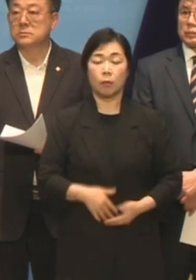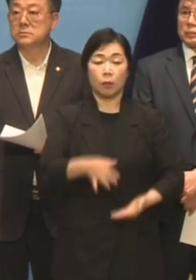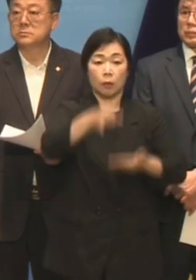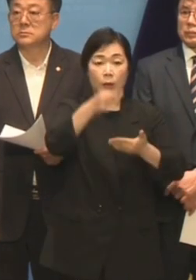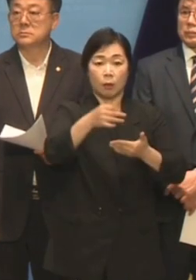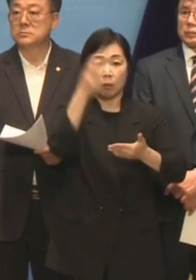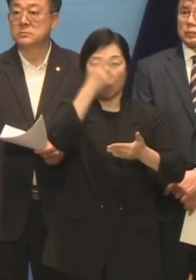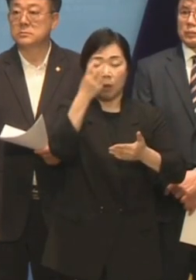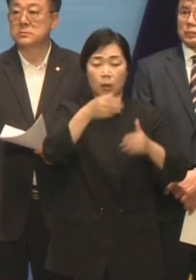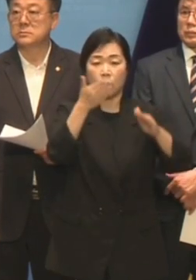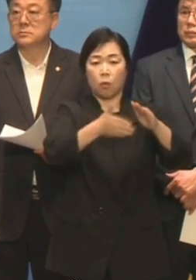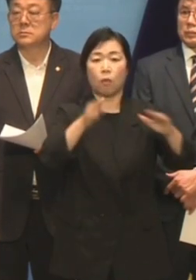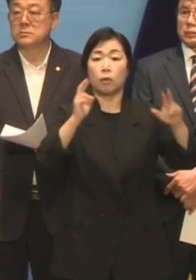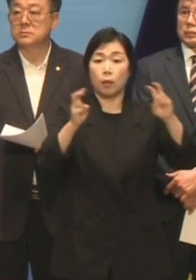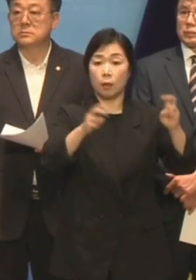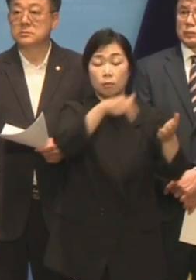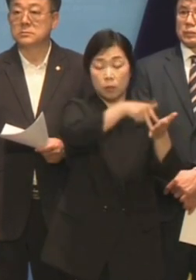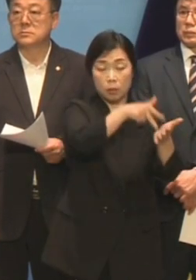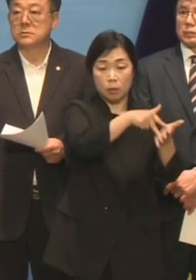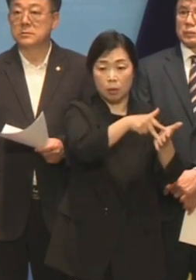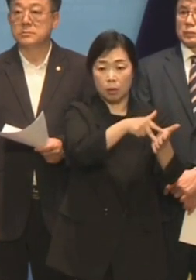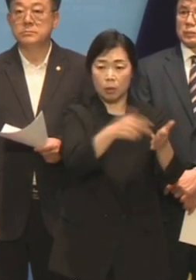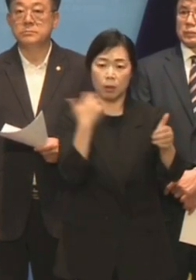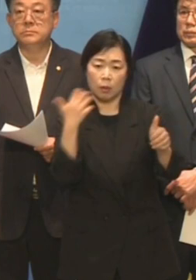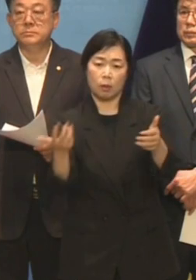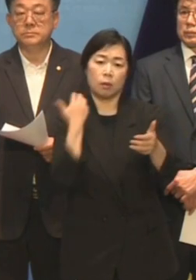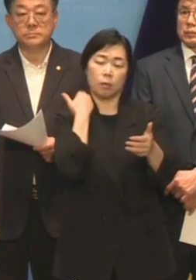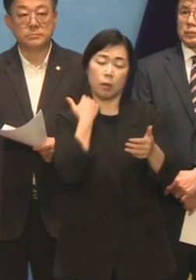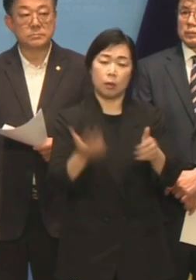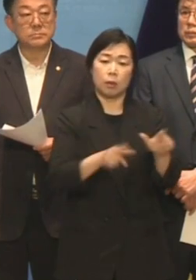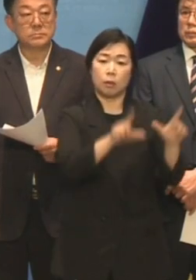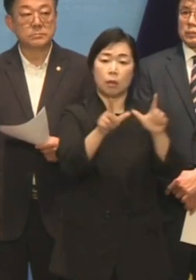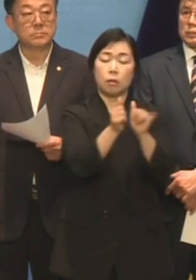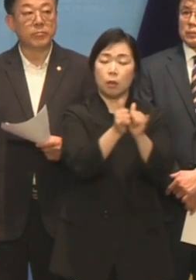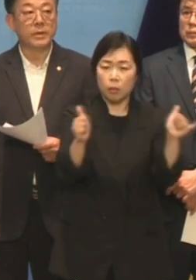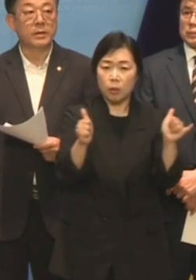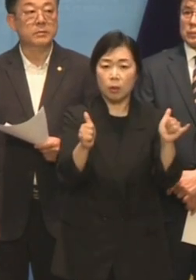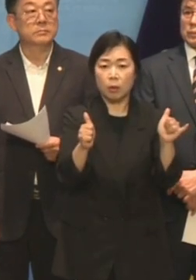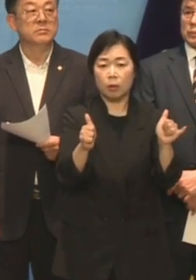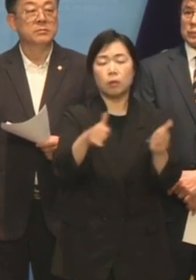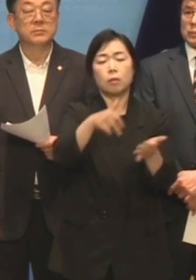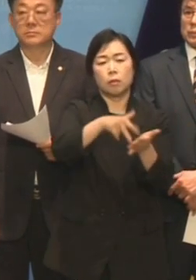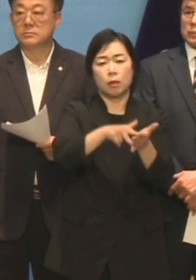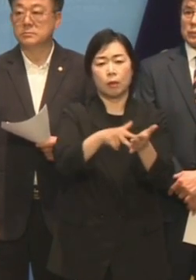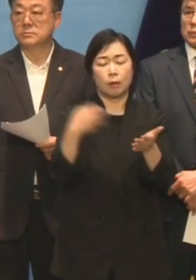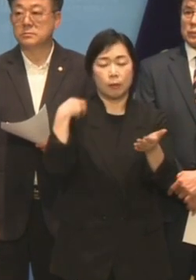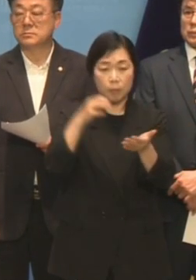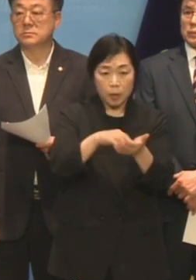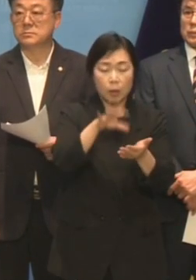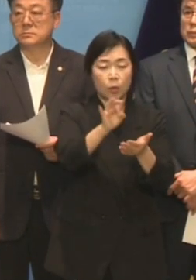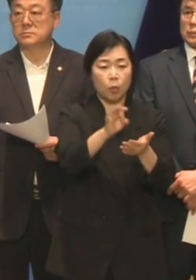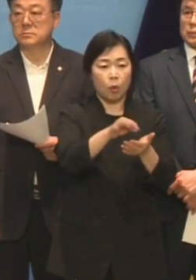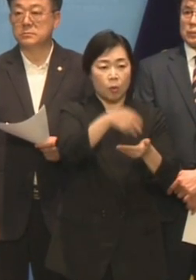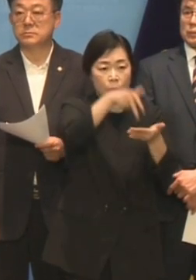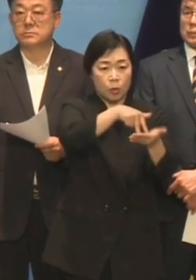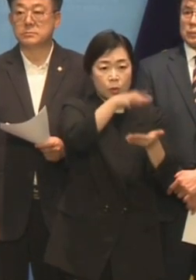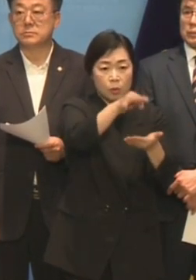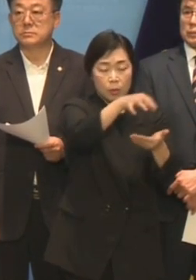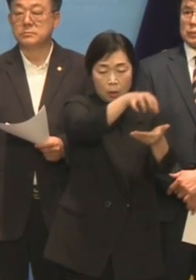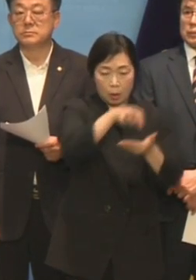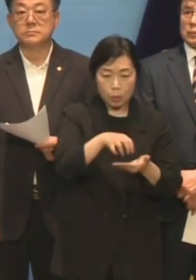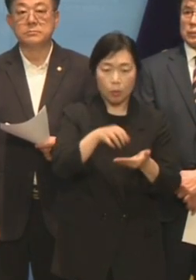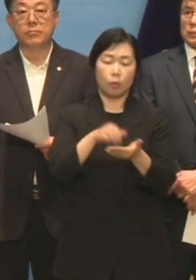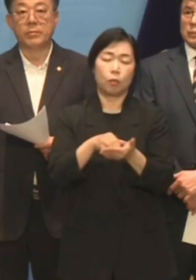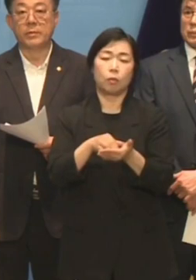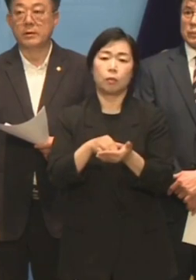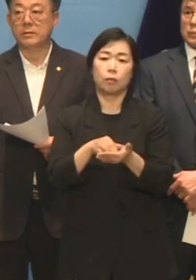자산관리공사와 같은 공적기관이 이런 임차인들의 채권들을 지금의 시세로 환수를 해서 집단적인 환가 절차를